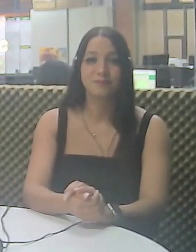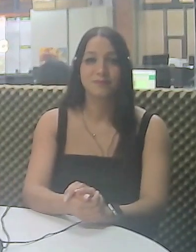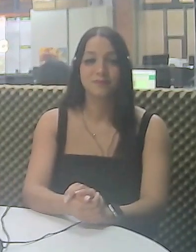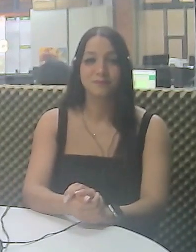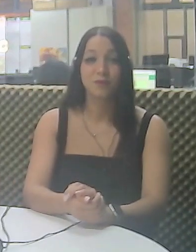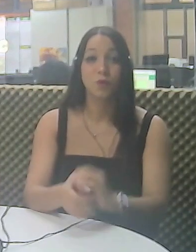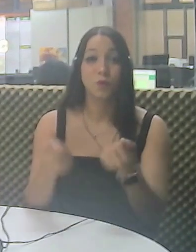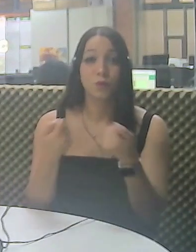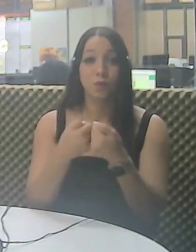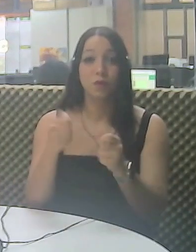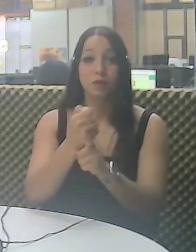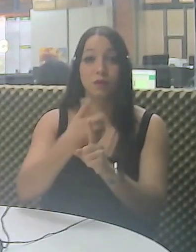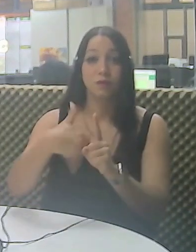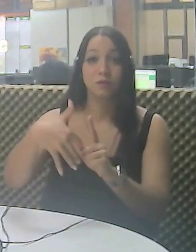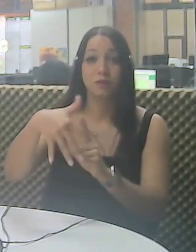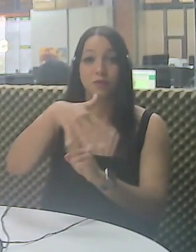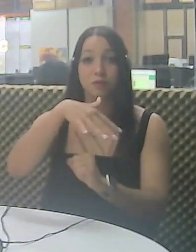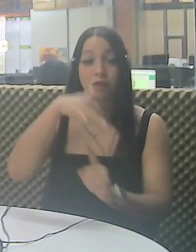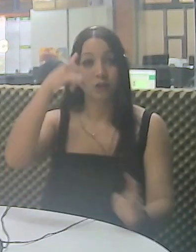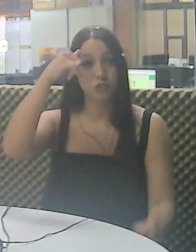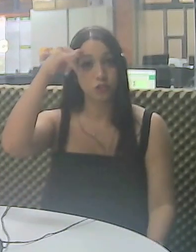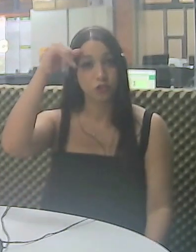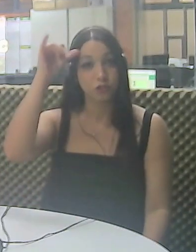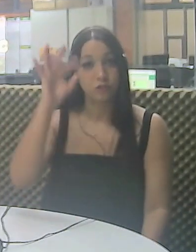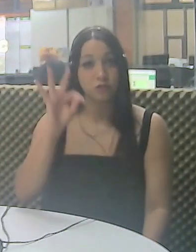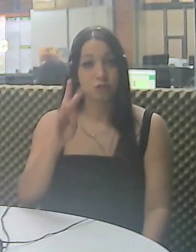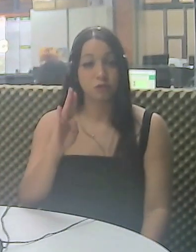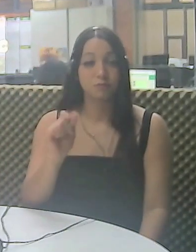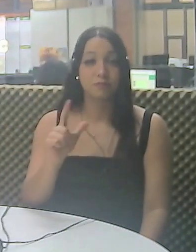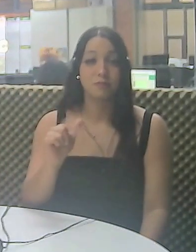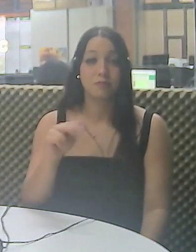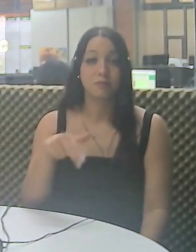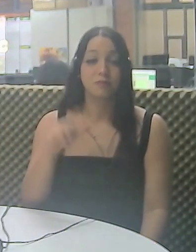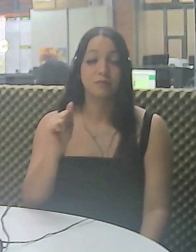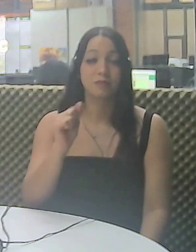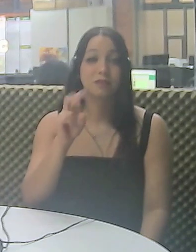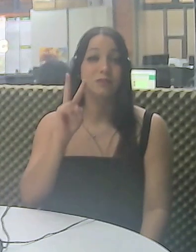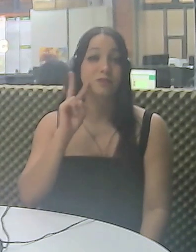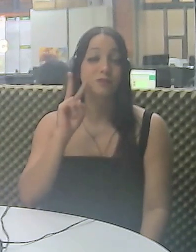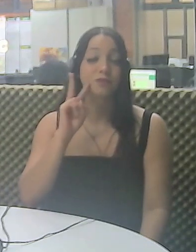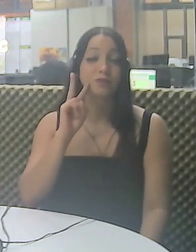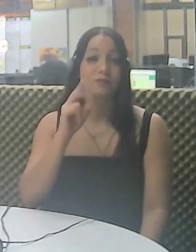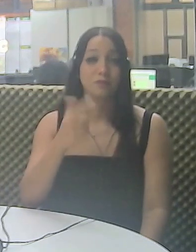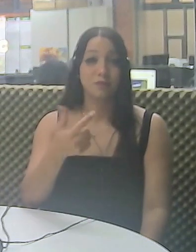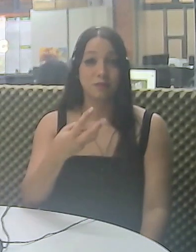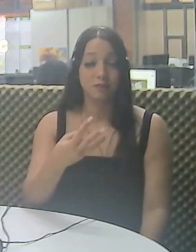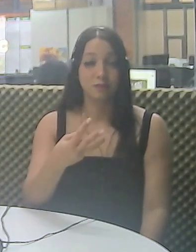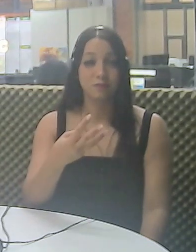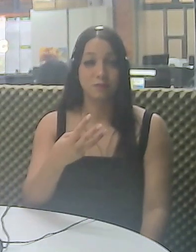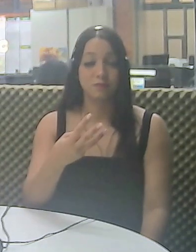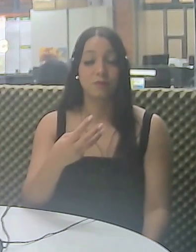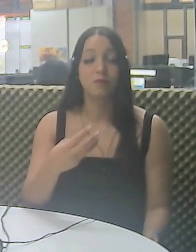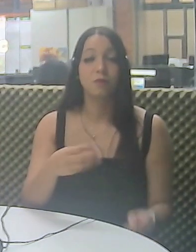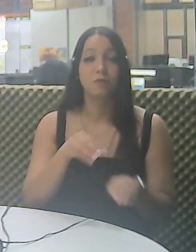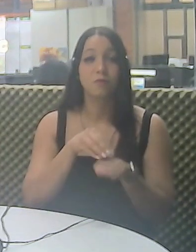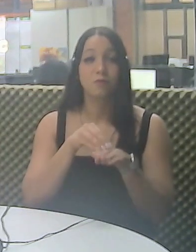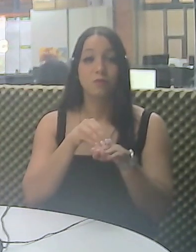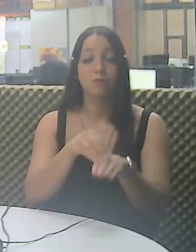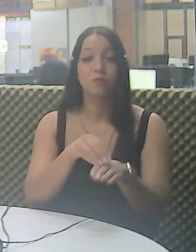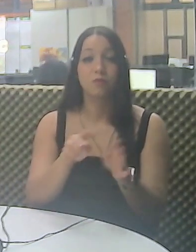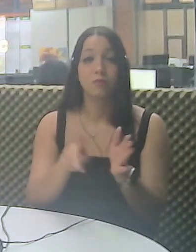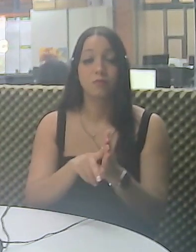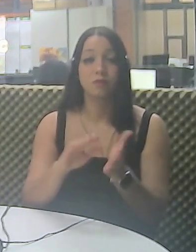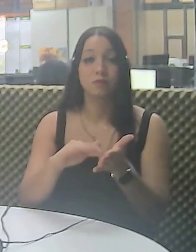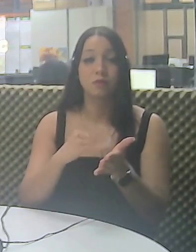notícias. O busão social chega ao Chácaras Tubalina na próxima segunda-feira, dia 23. O veículo da Secretaria Municipal de